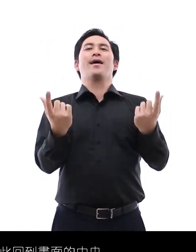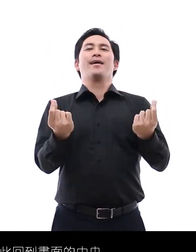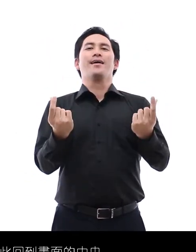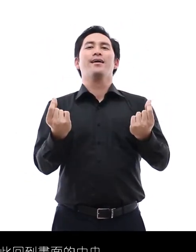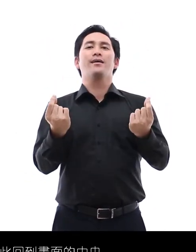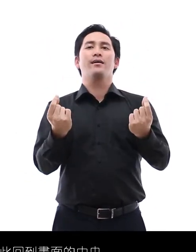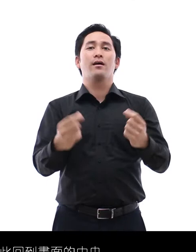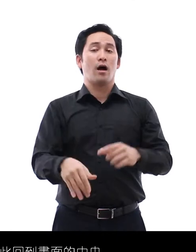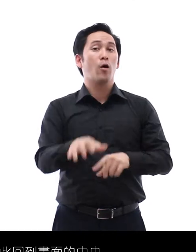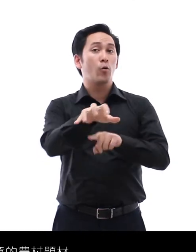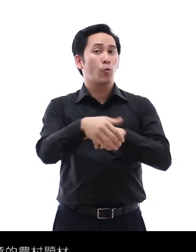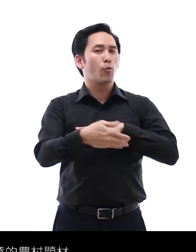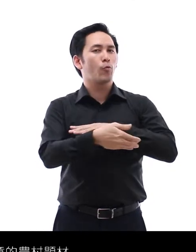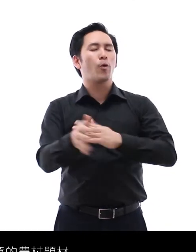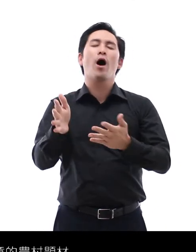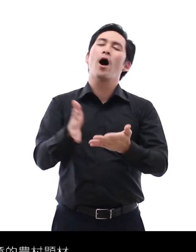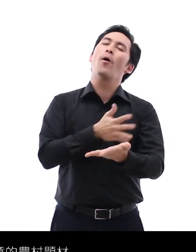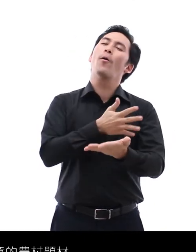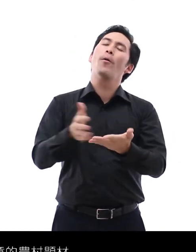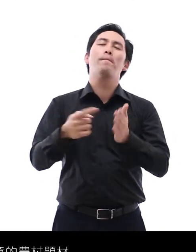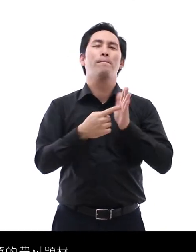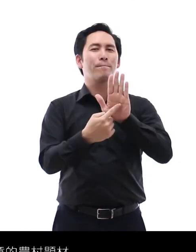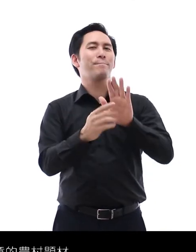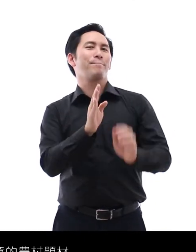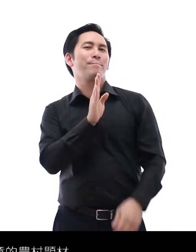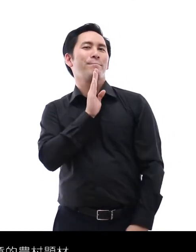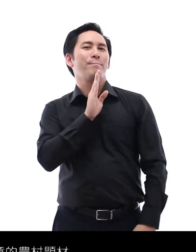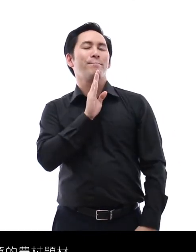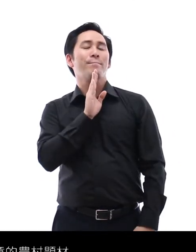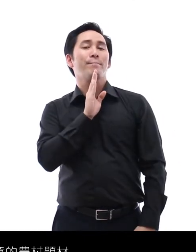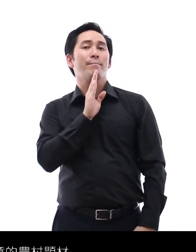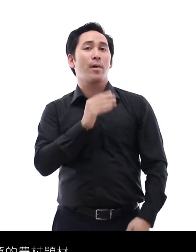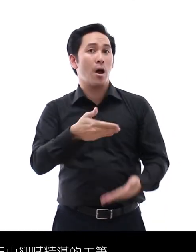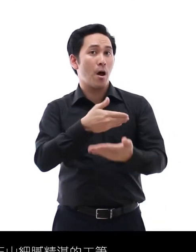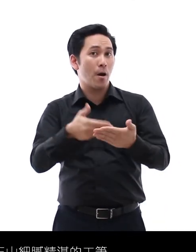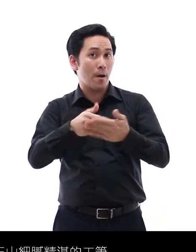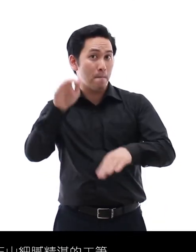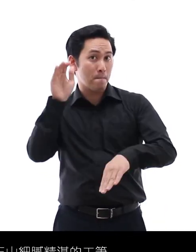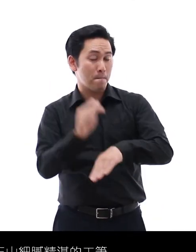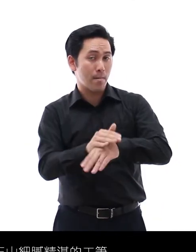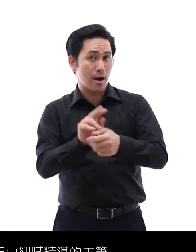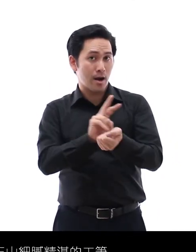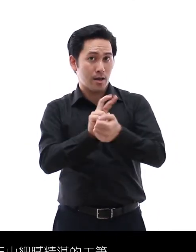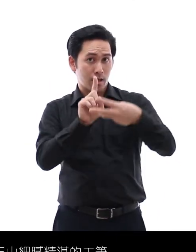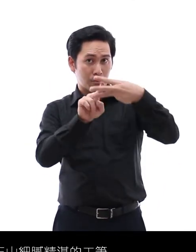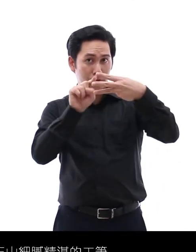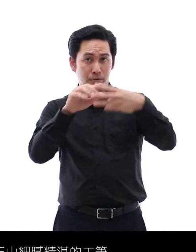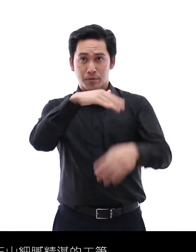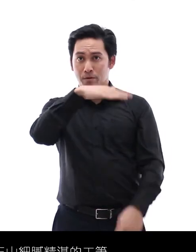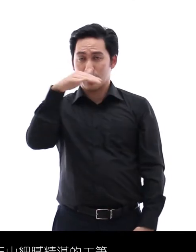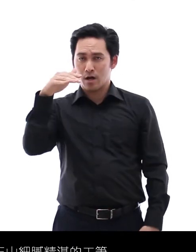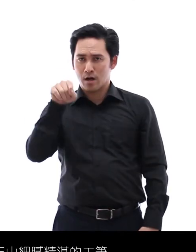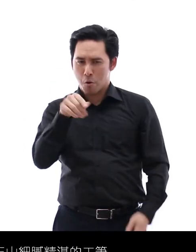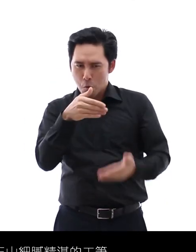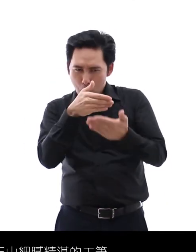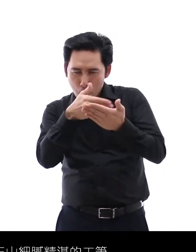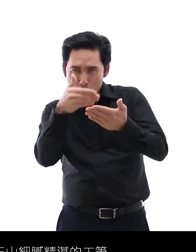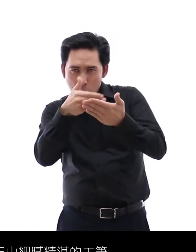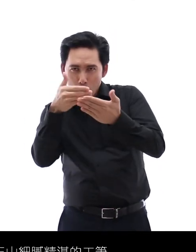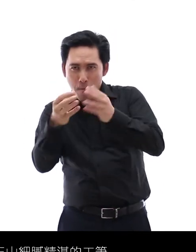中央。悠闲惬意的农村题材，透过艺术家林玉山细腻精湛的工笔，以及